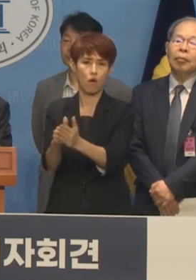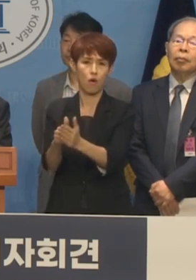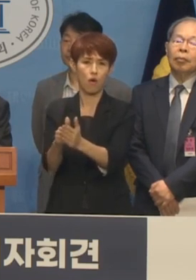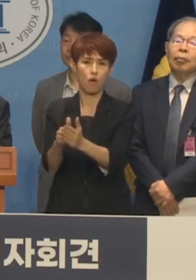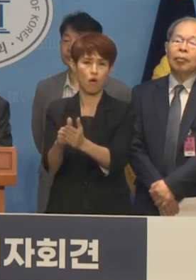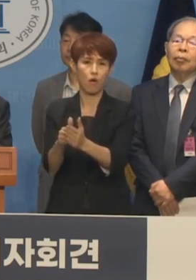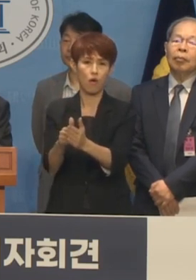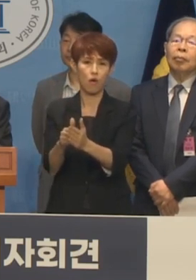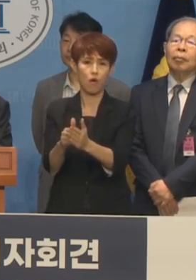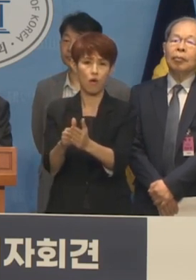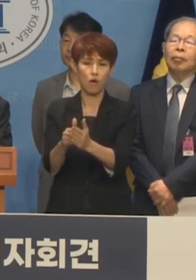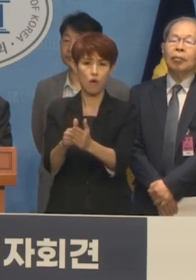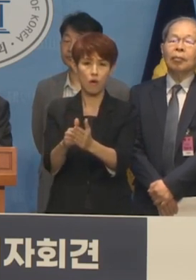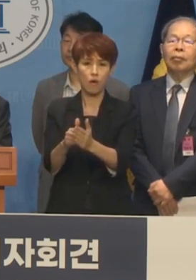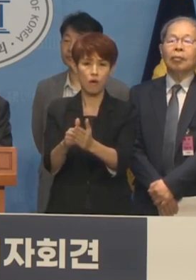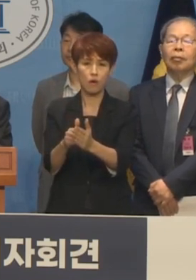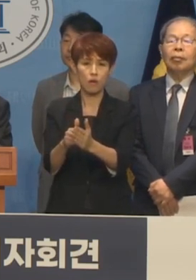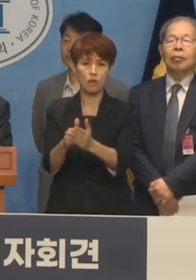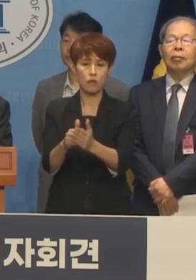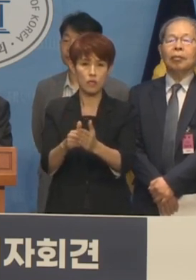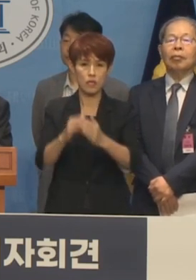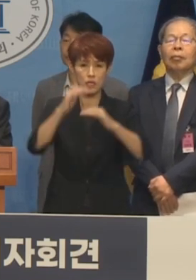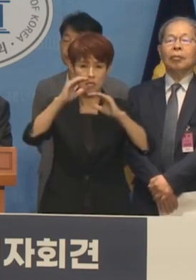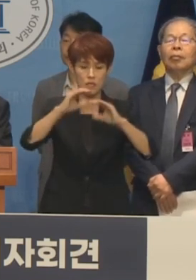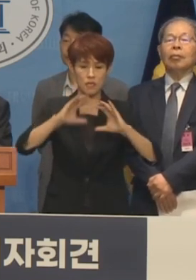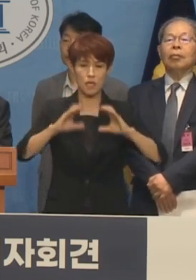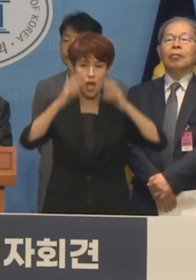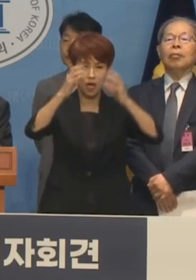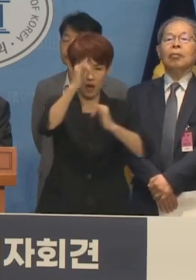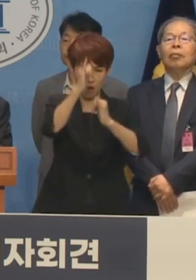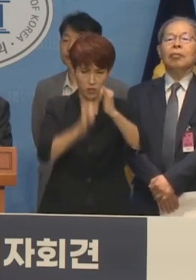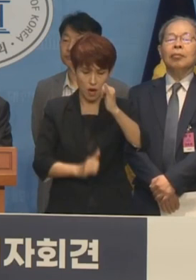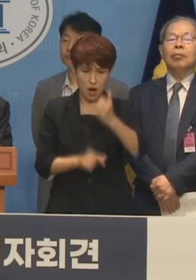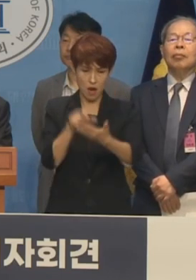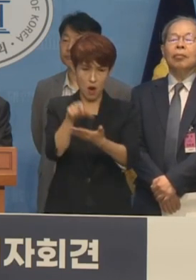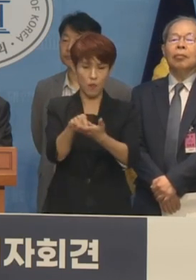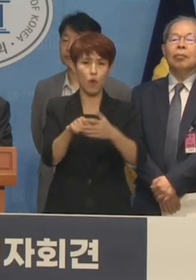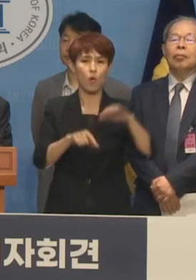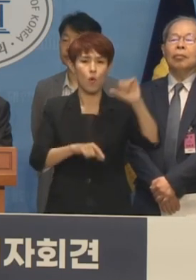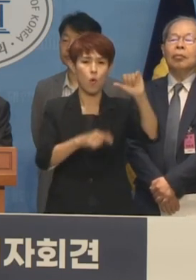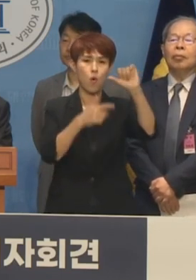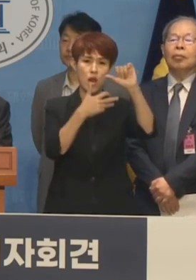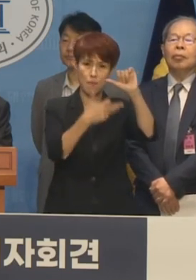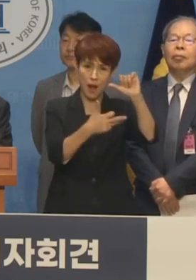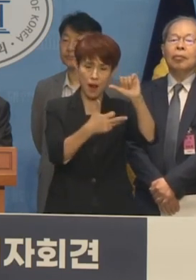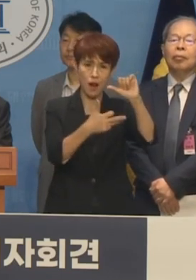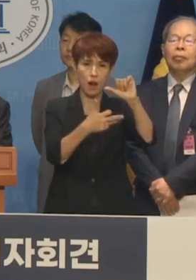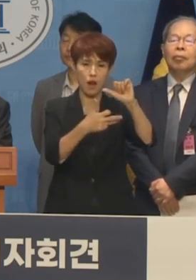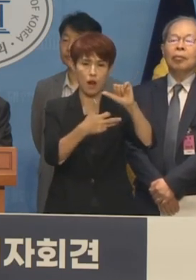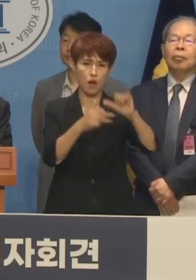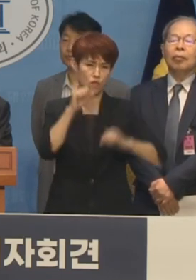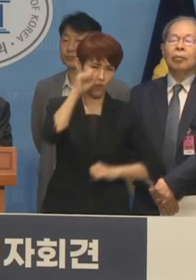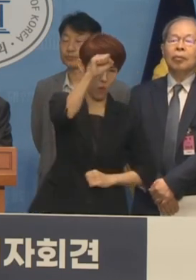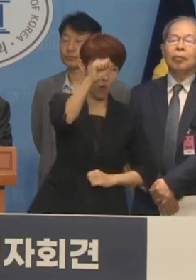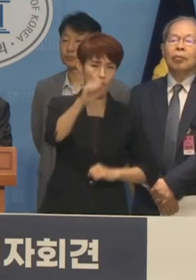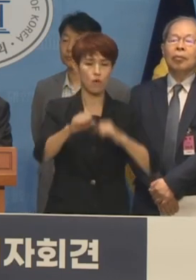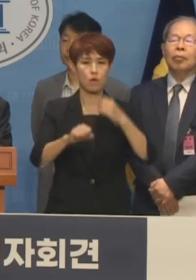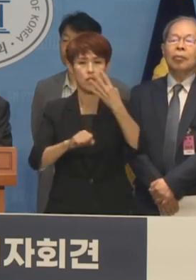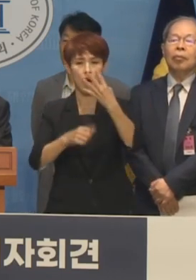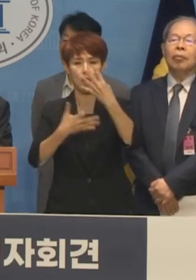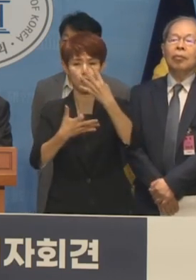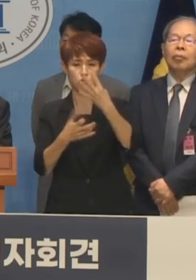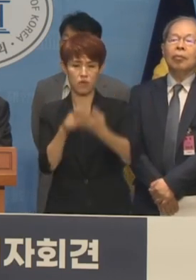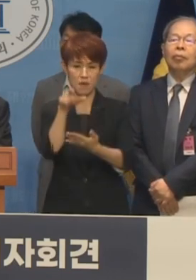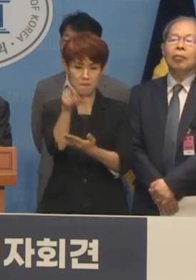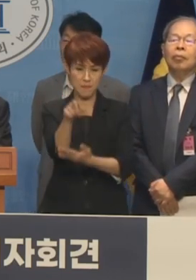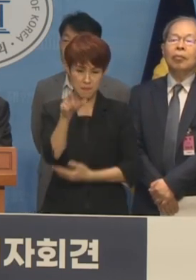것입니다. 그 세계 기록유산에 5.18 민주화운동 기록과 4월 혁명 기록이 등재됐다는 것은